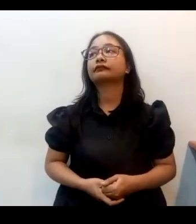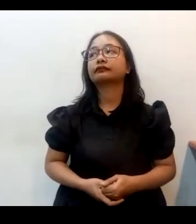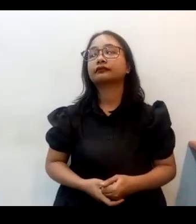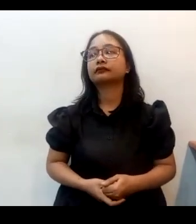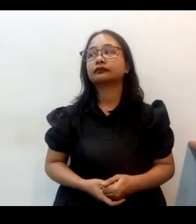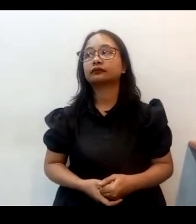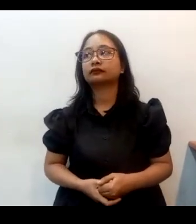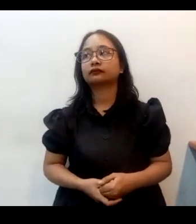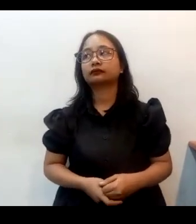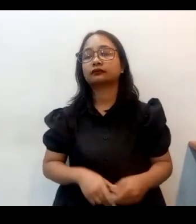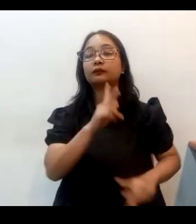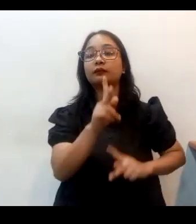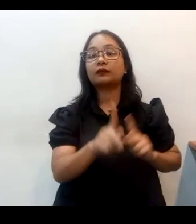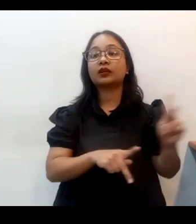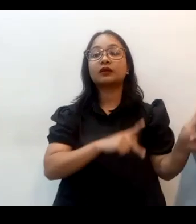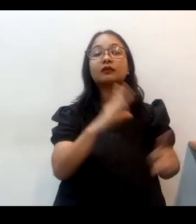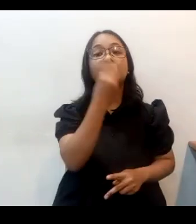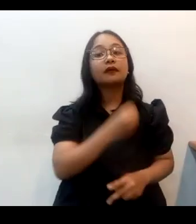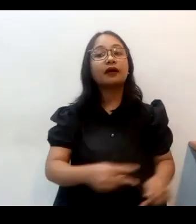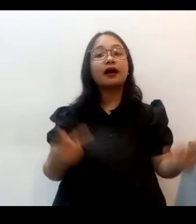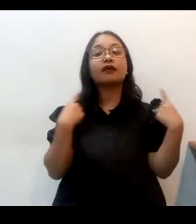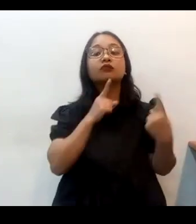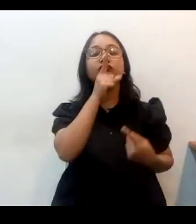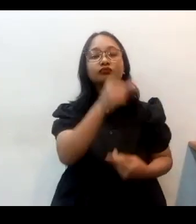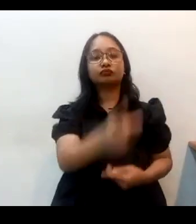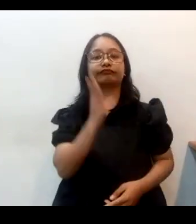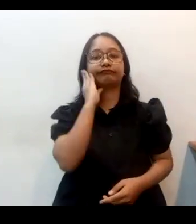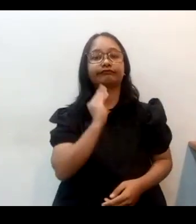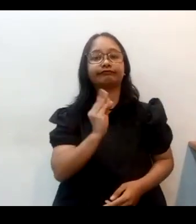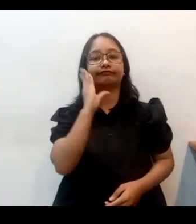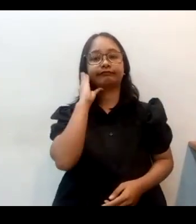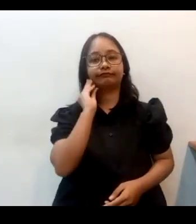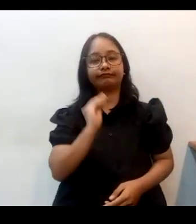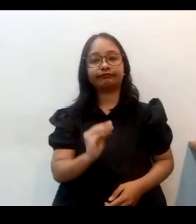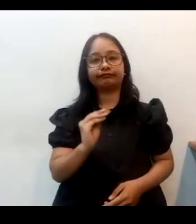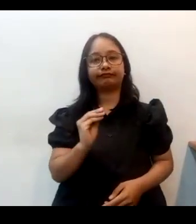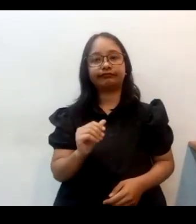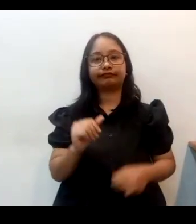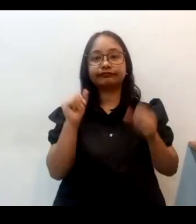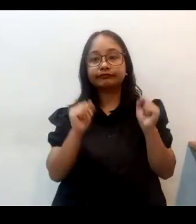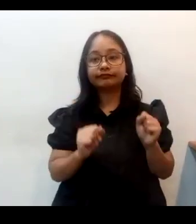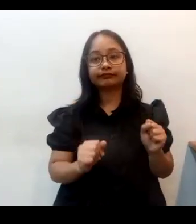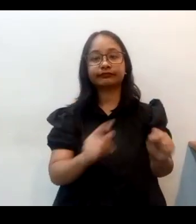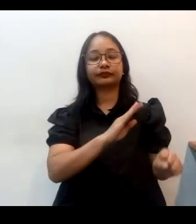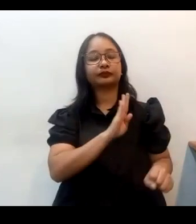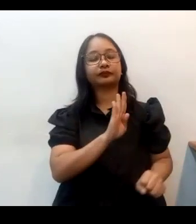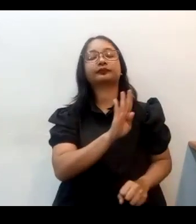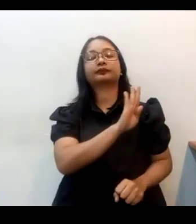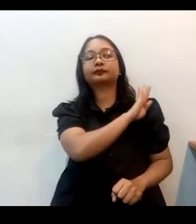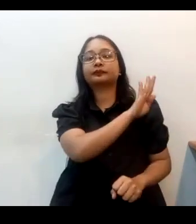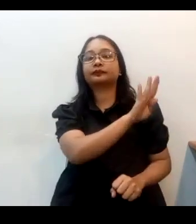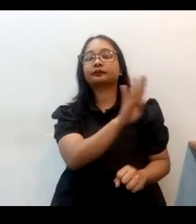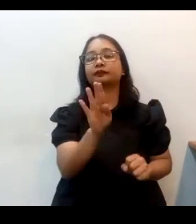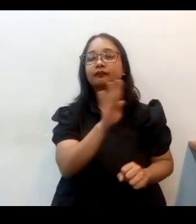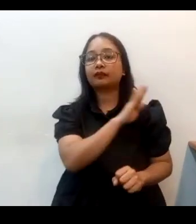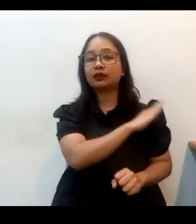have the really experience, surely experience something, can surely testify. Kaya yung taong